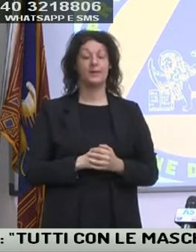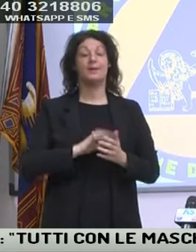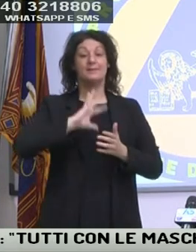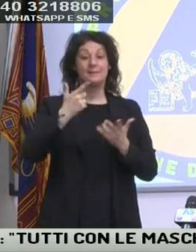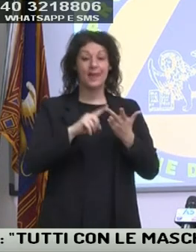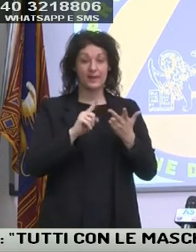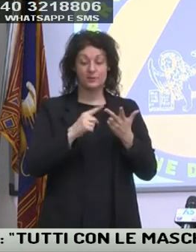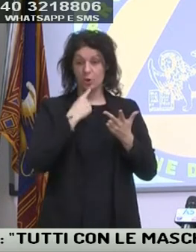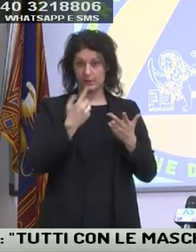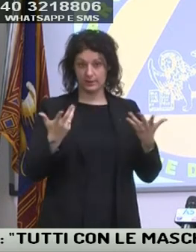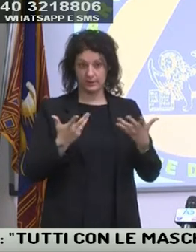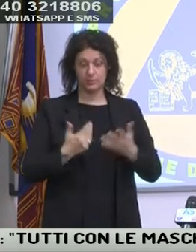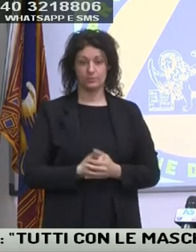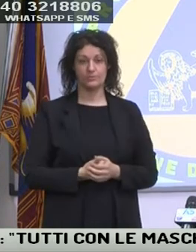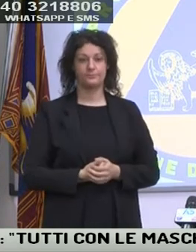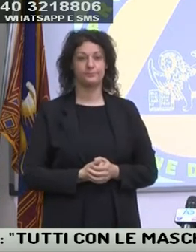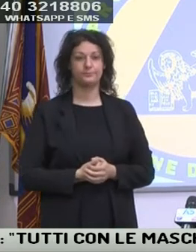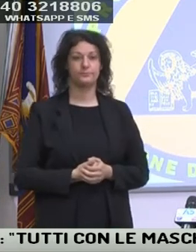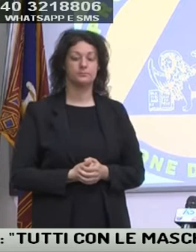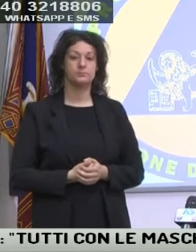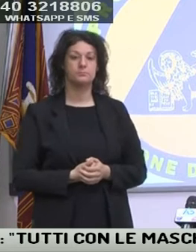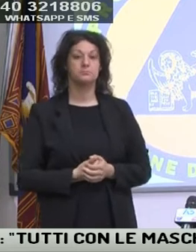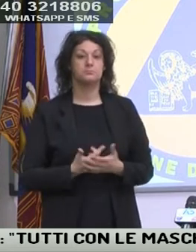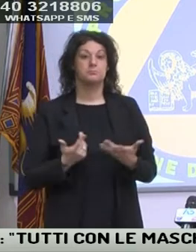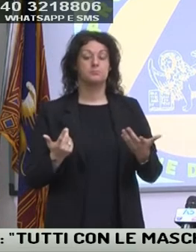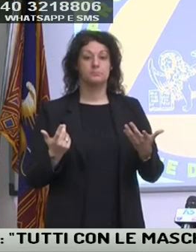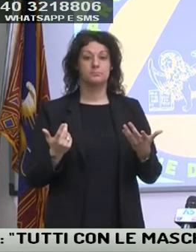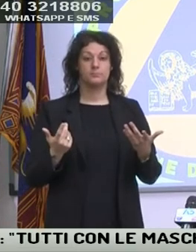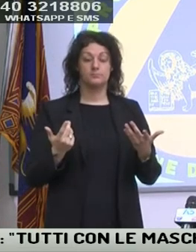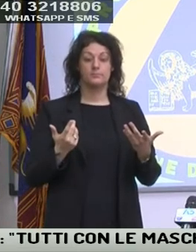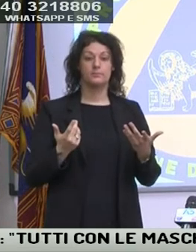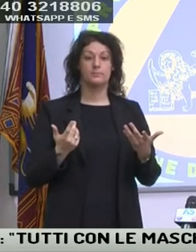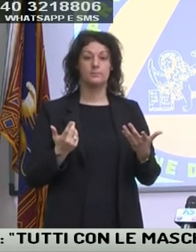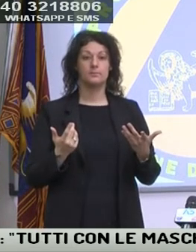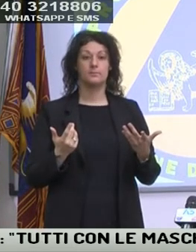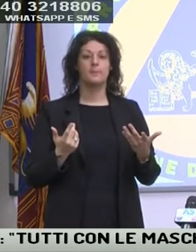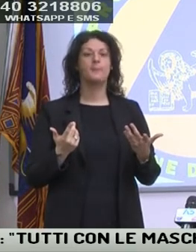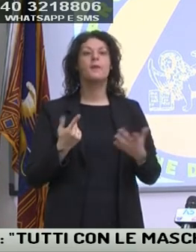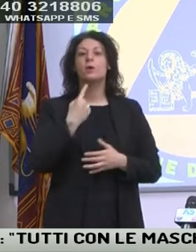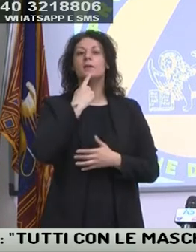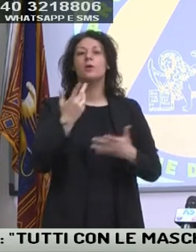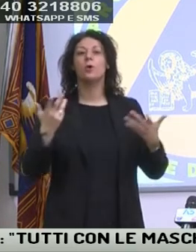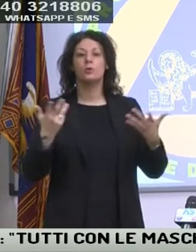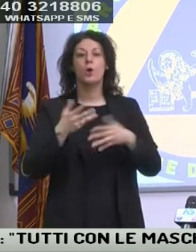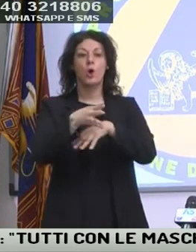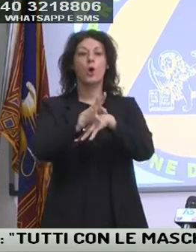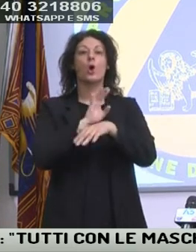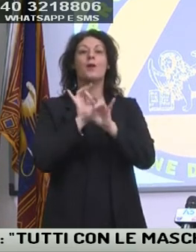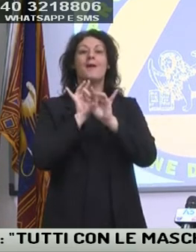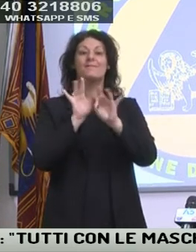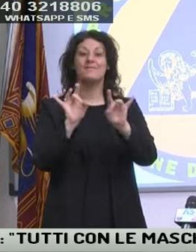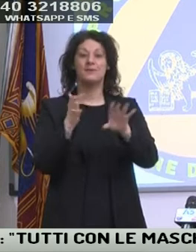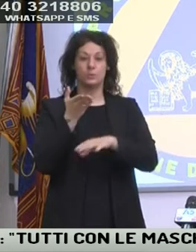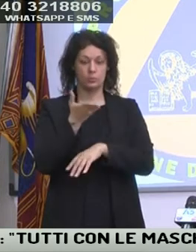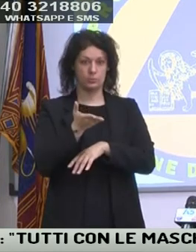aspetto, qualcuno può dire che ci può essere anche il fatto che naturalmente il coronavirus, come è